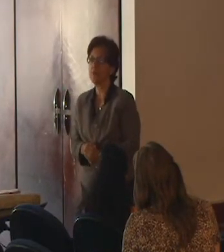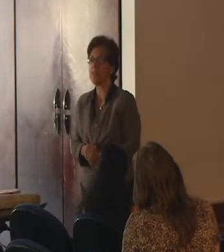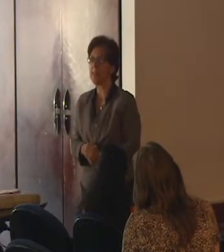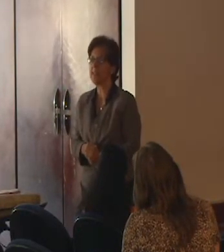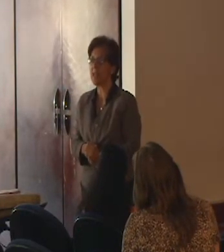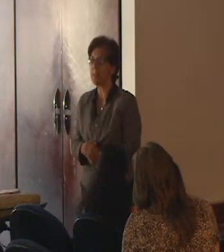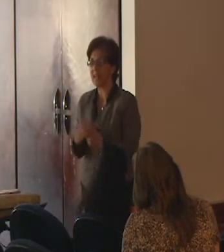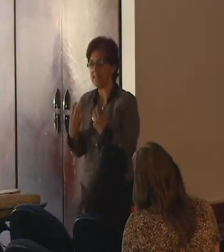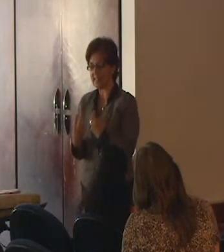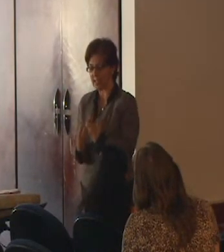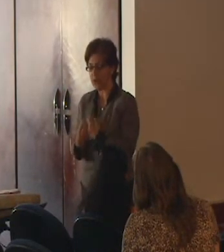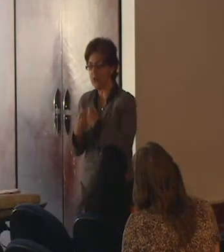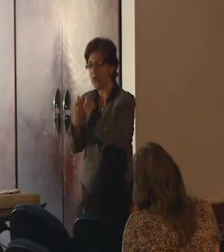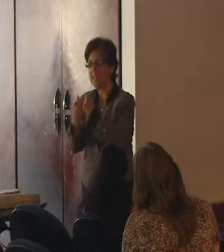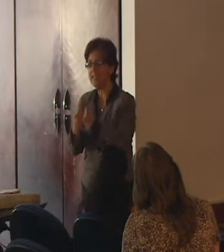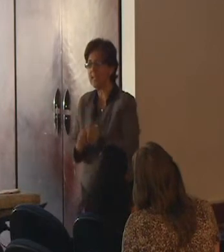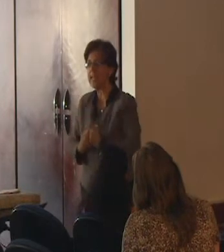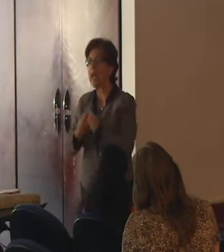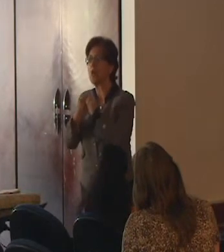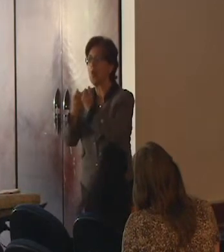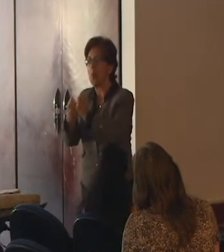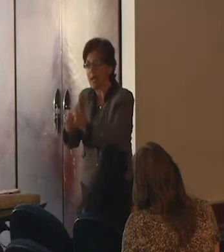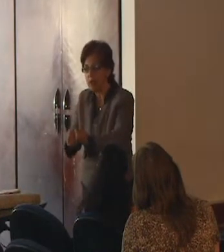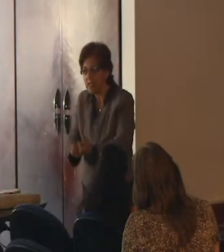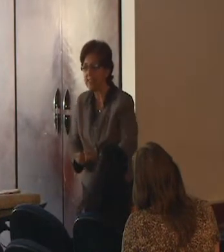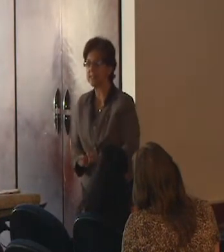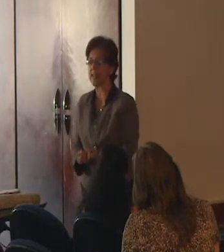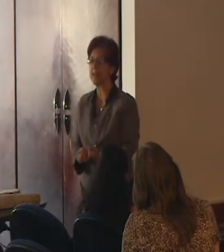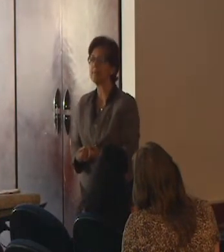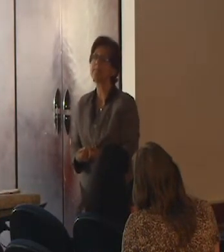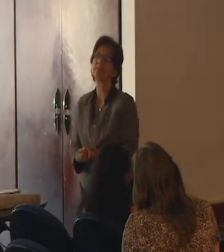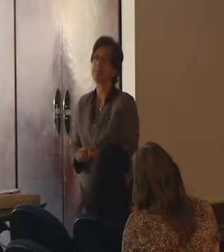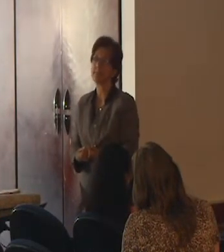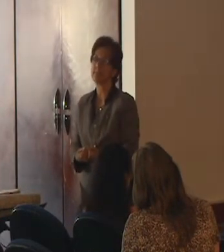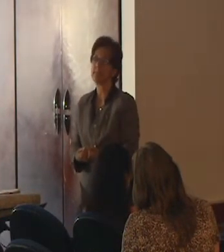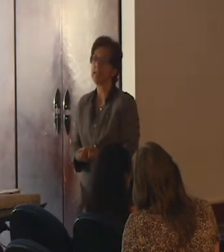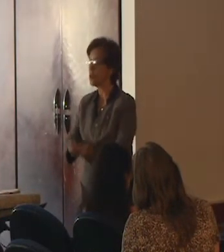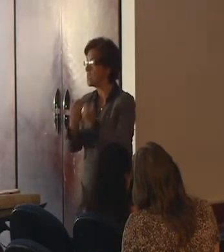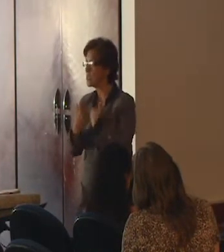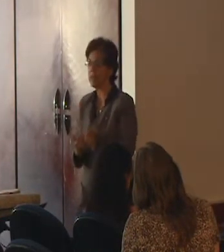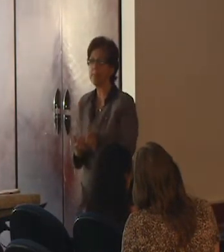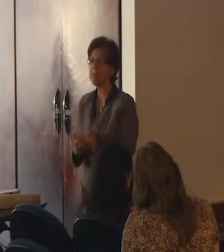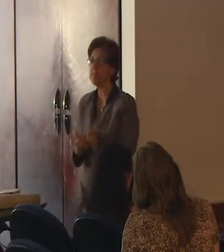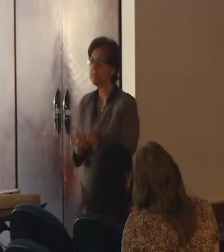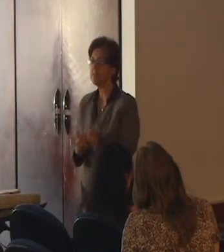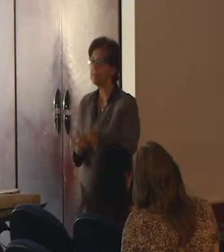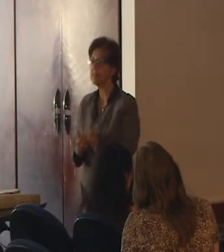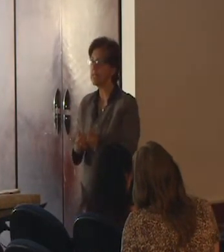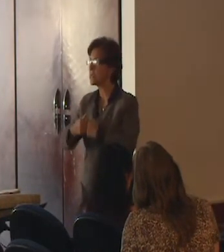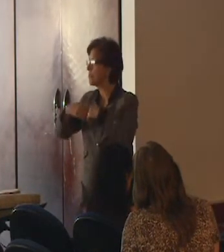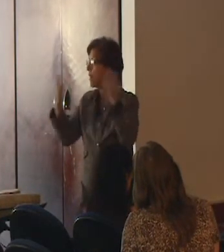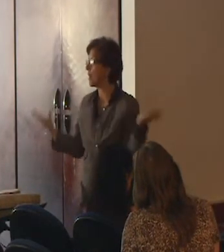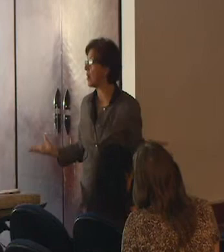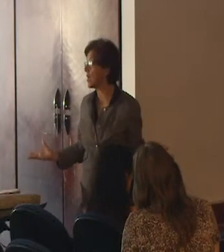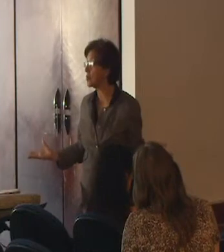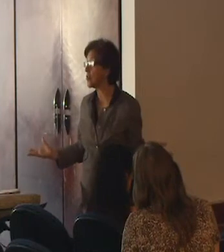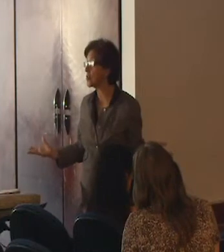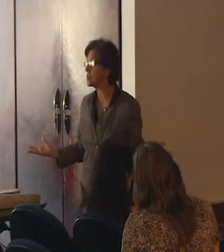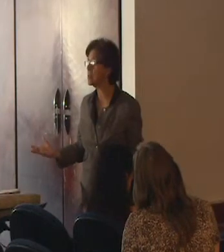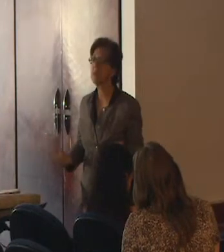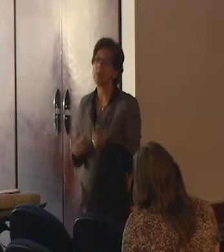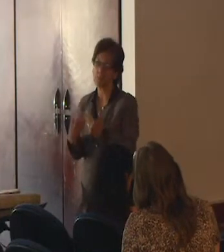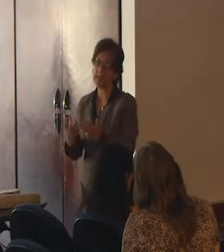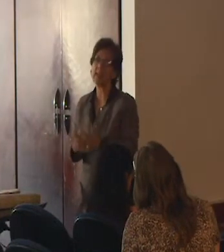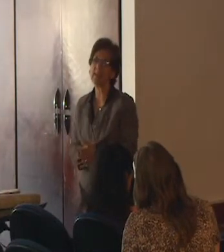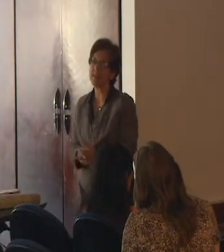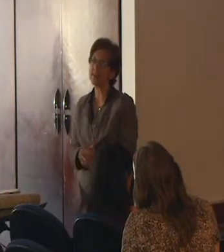una razón fundamental para el desarrollo integral humano de ese ser, que no es igual a mí, ni